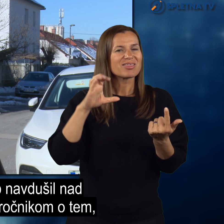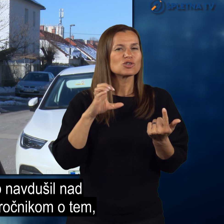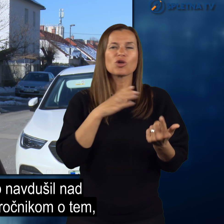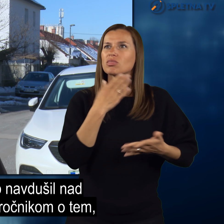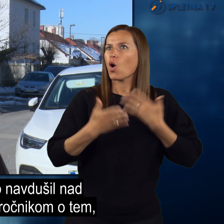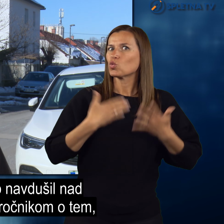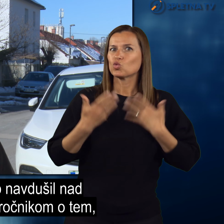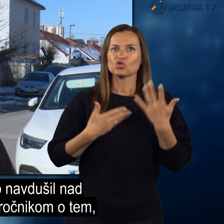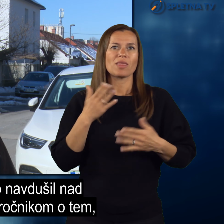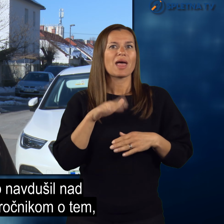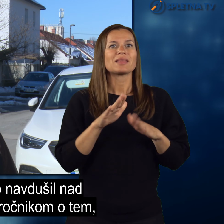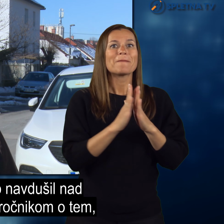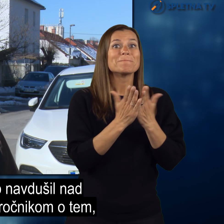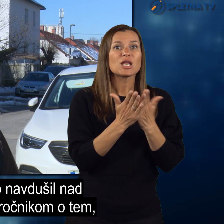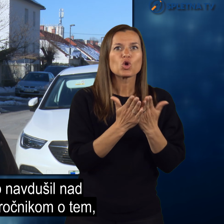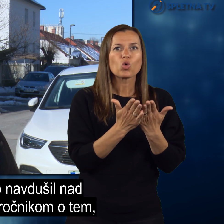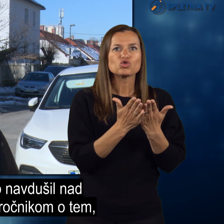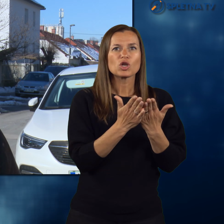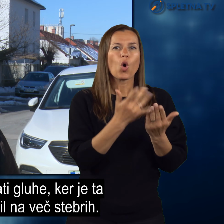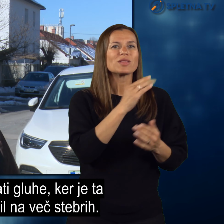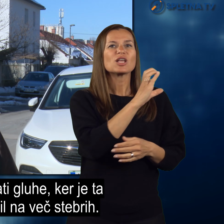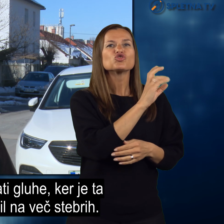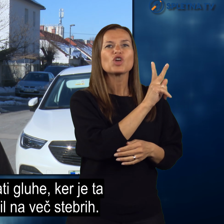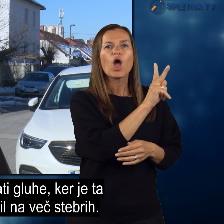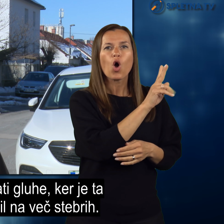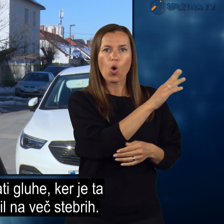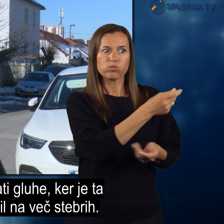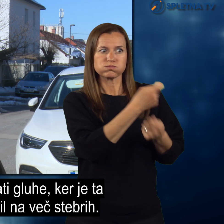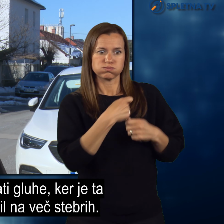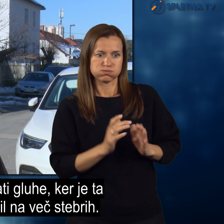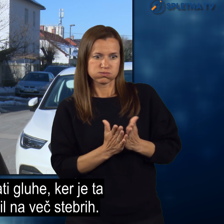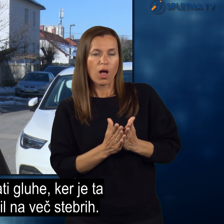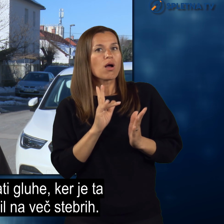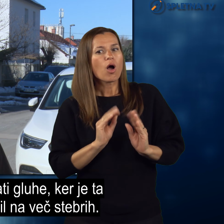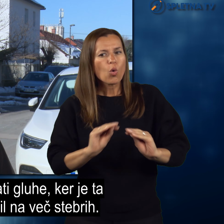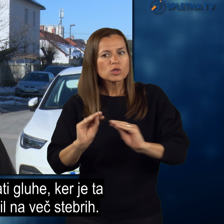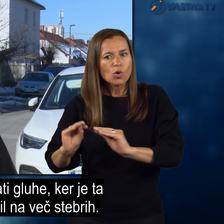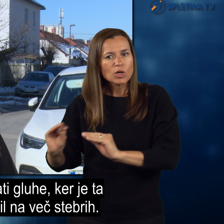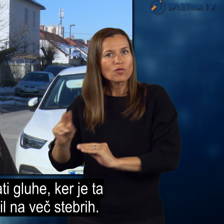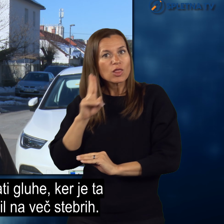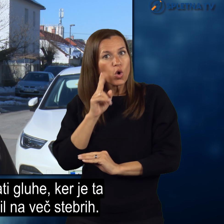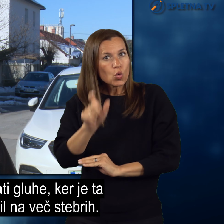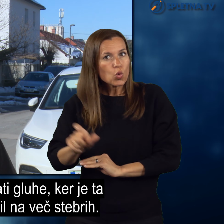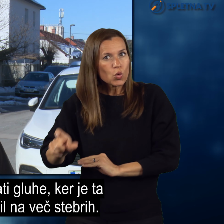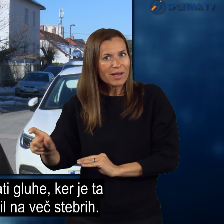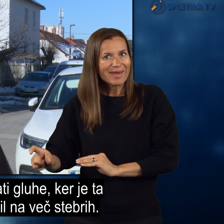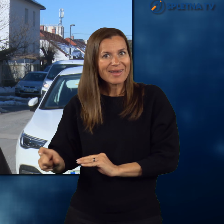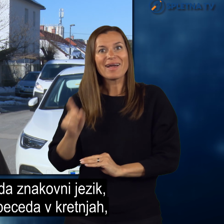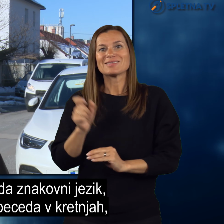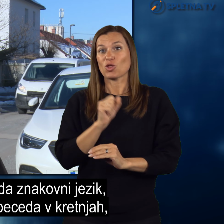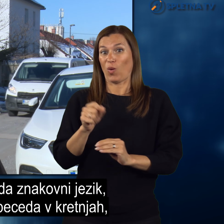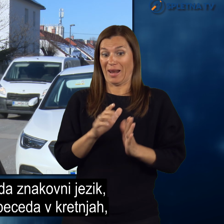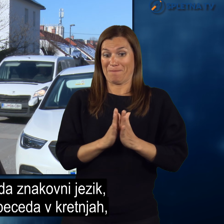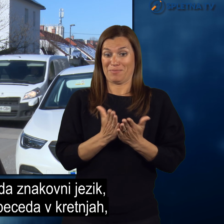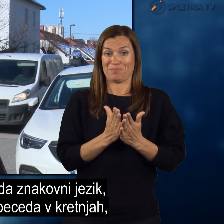nad Čehovim priročnikom o tem, kako izobraževati gluhe, ker je ta priročnik temeljil na večjih stebrih.